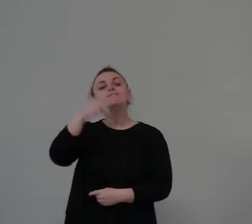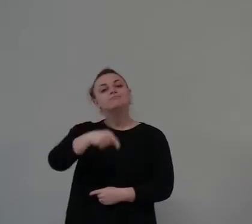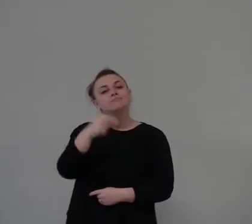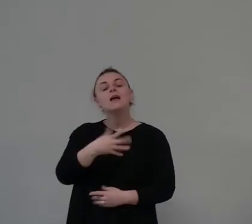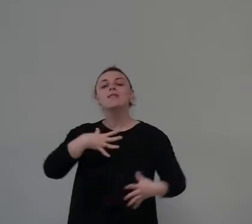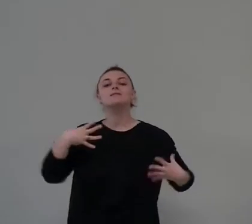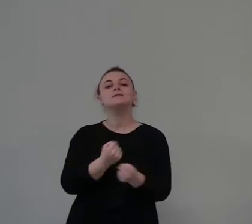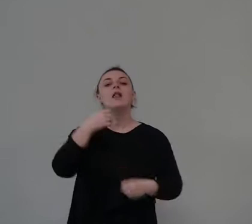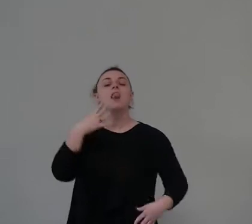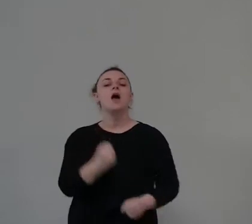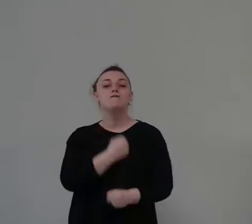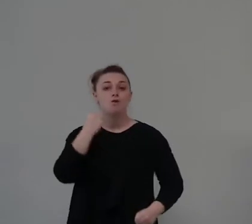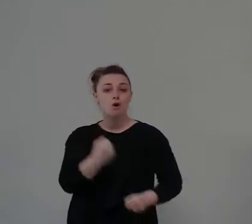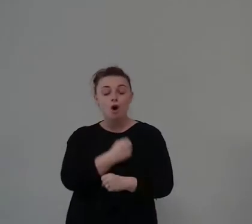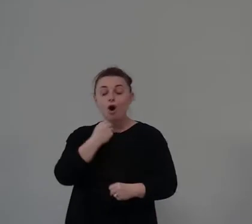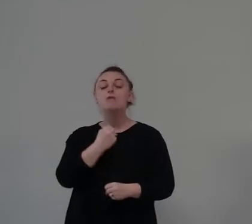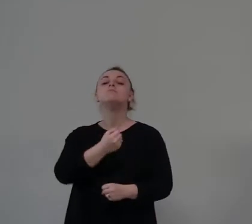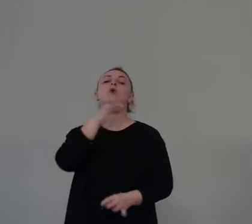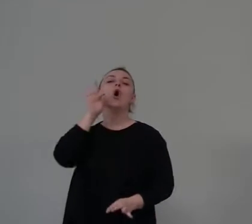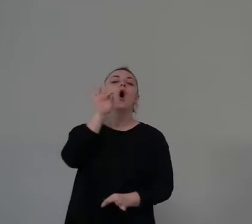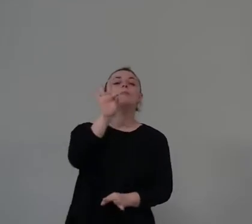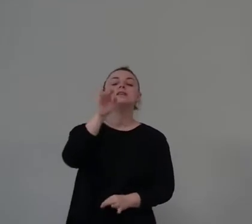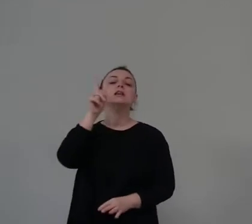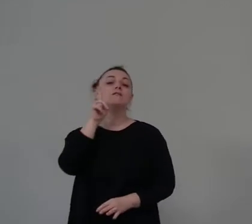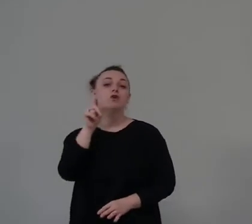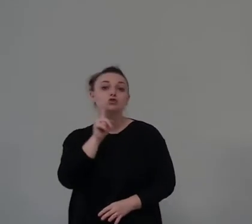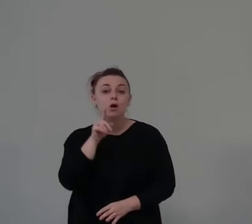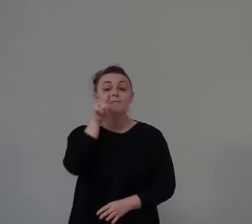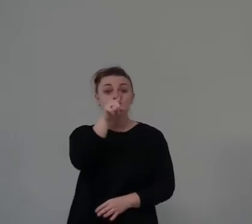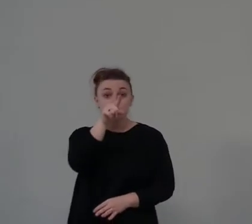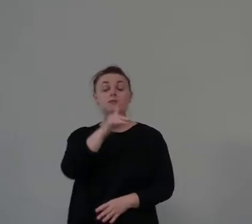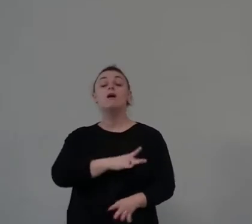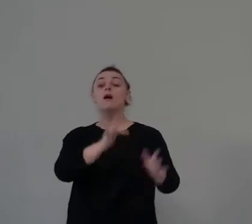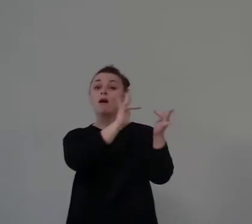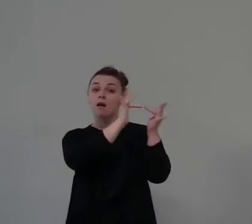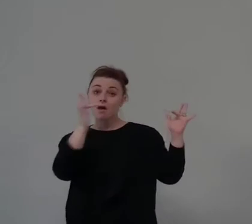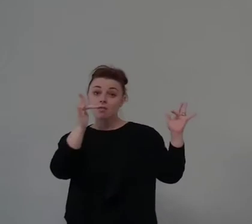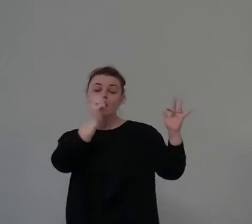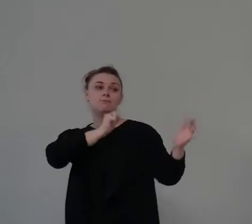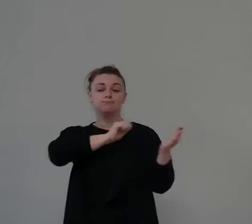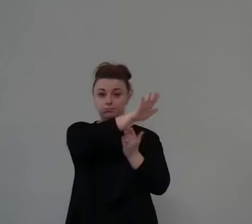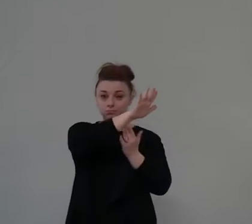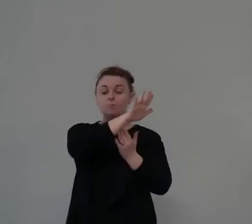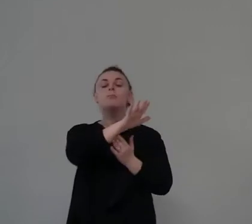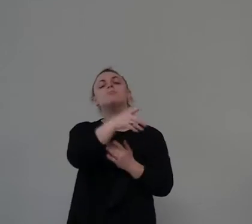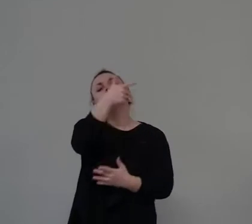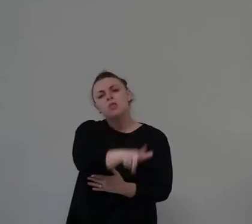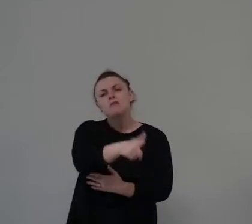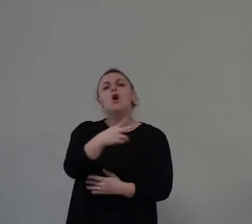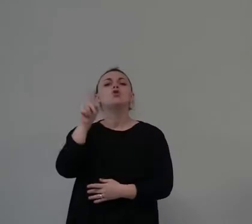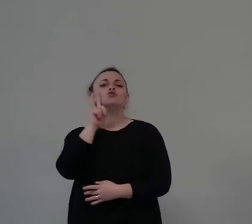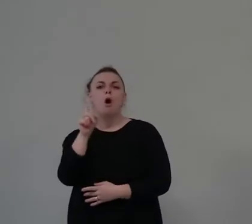cui questo video che stiamo facendo verrà messo in rete per coloro che sono non udenti, che sono sordi,